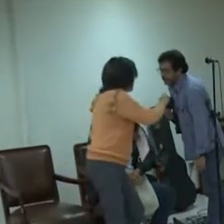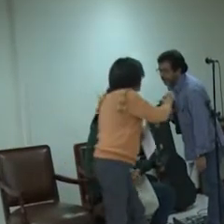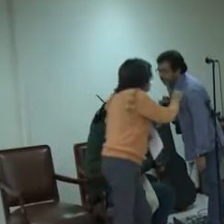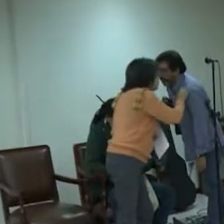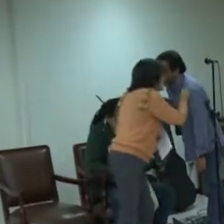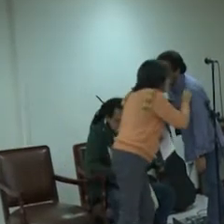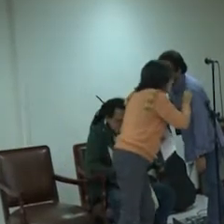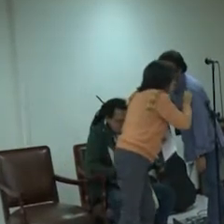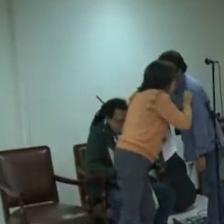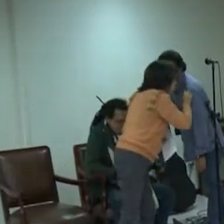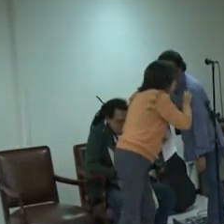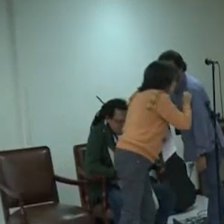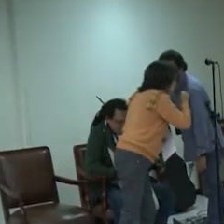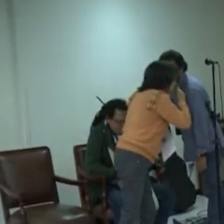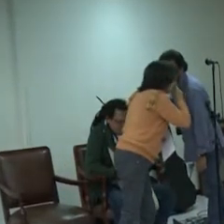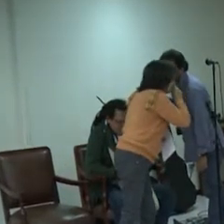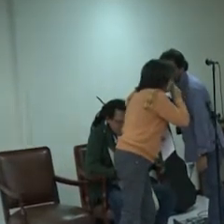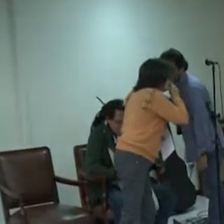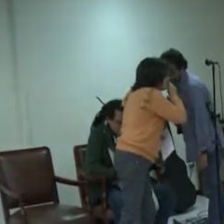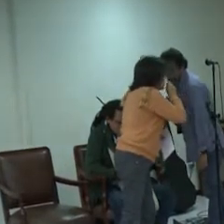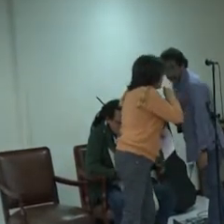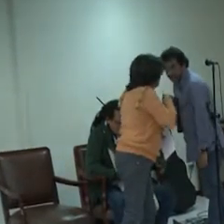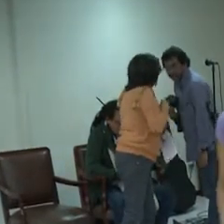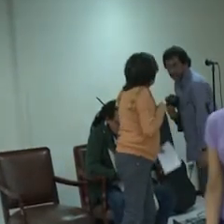Yo veo en las Barras Bravas